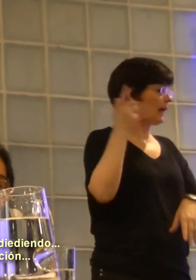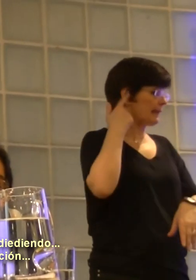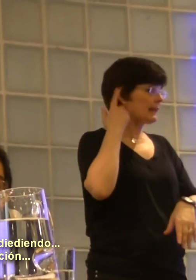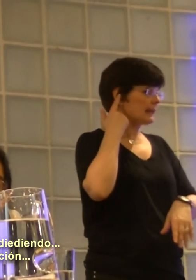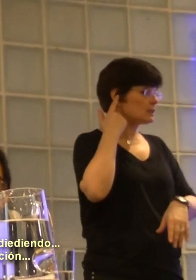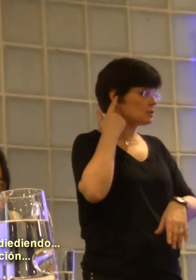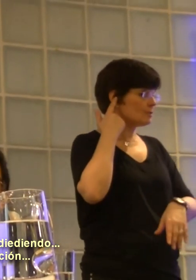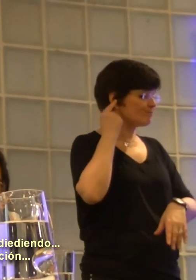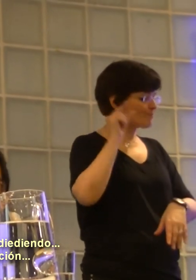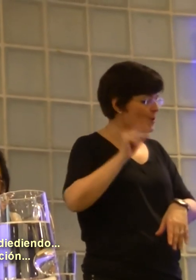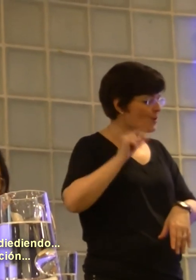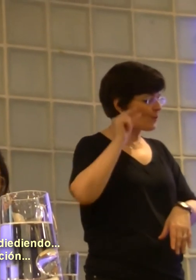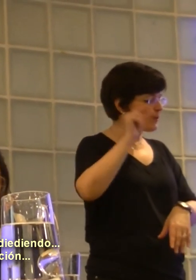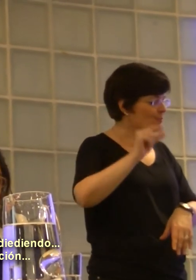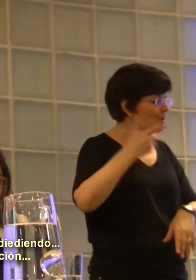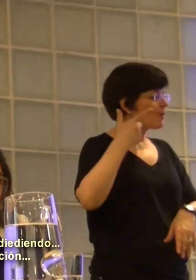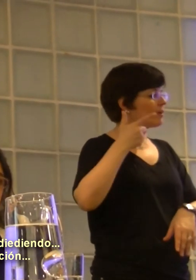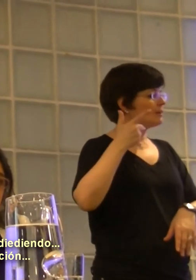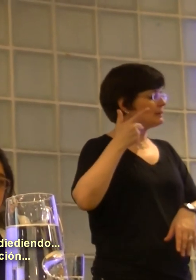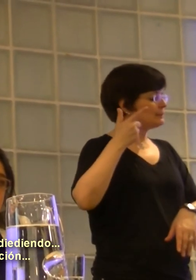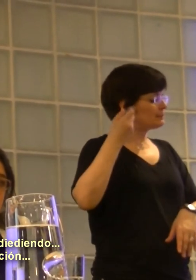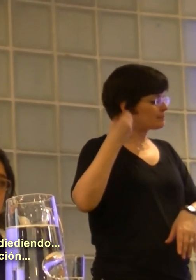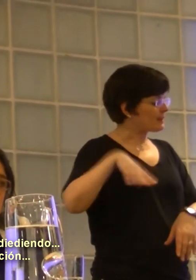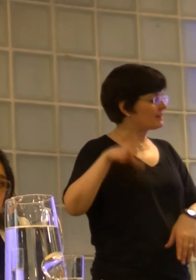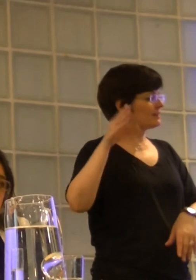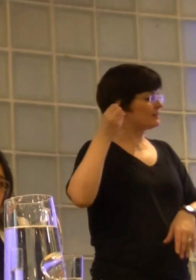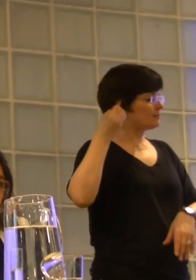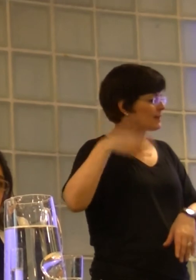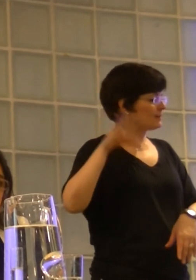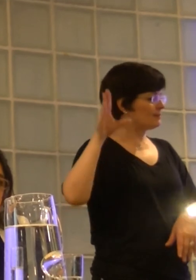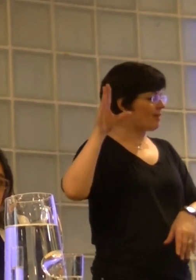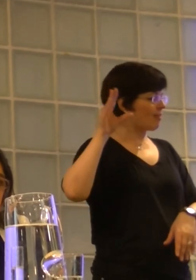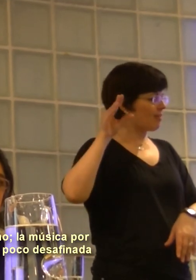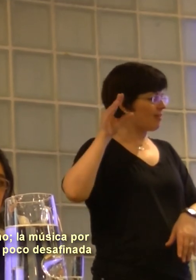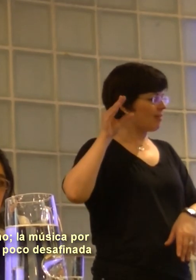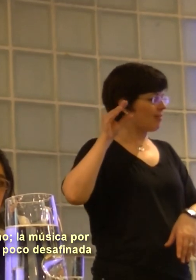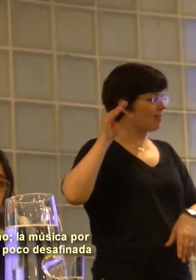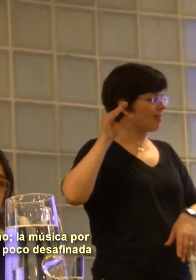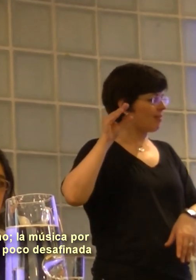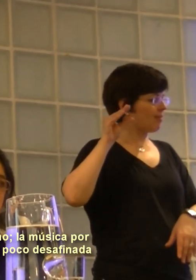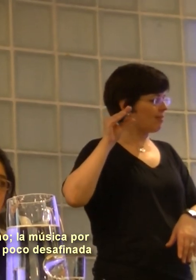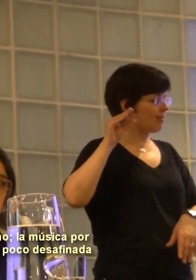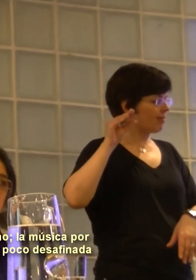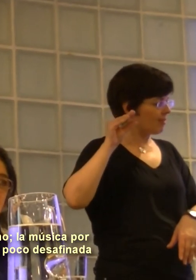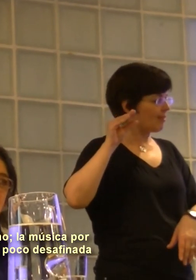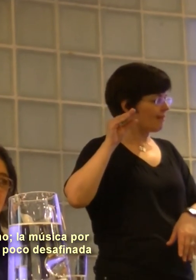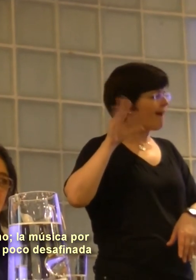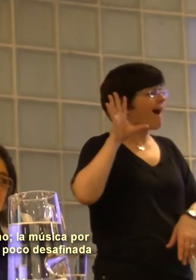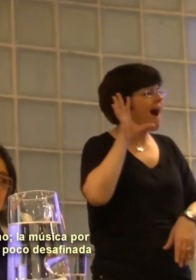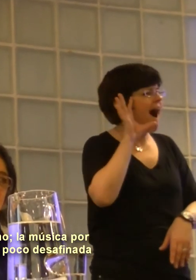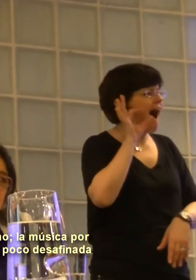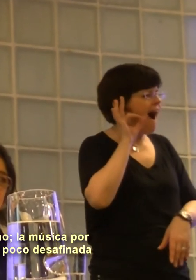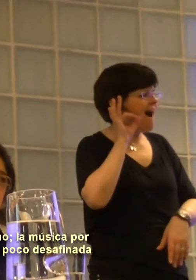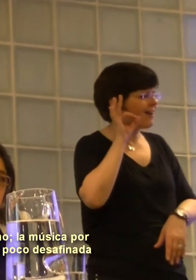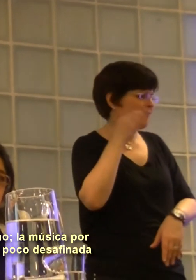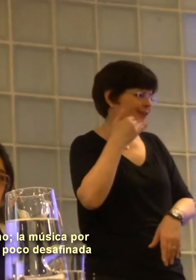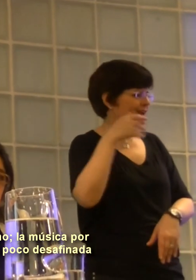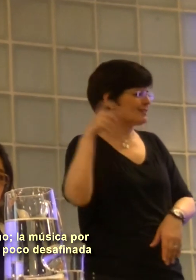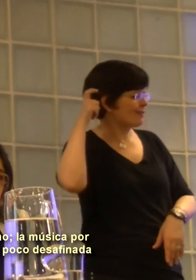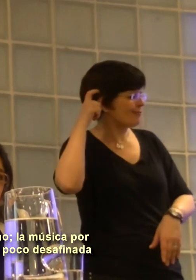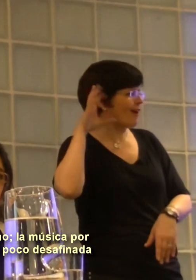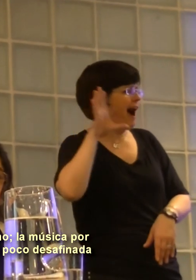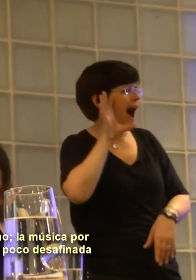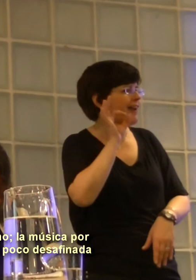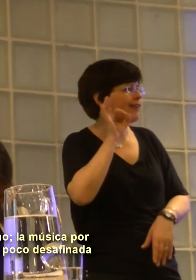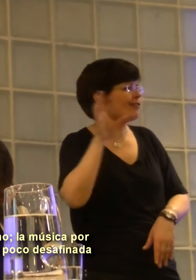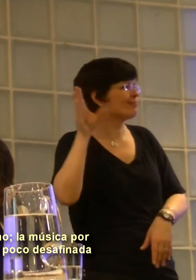derecho, fui perdiendo, continué perdiendo la audición. Y un poquito escuchaba con el audífono, la música por